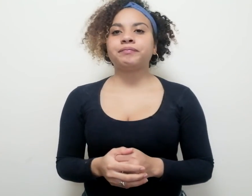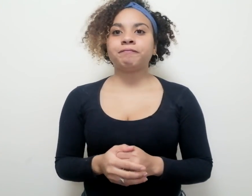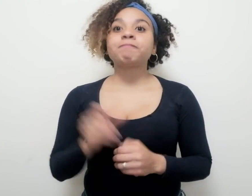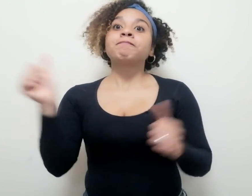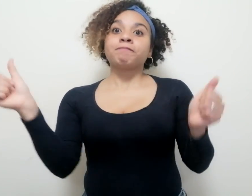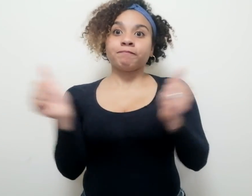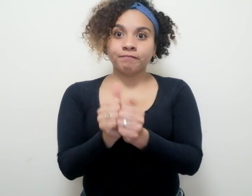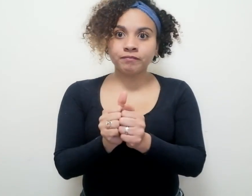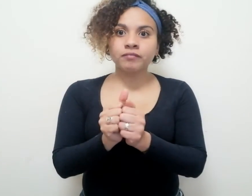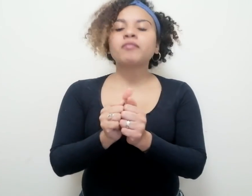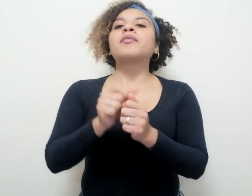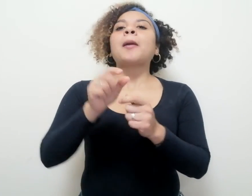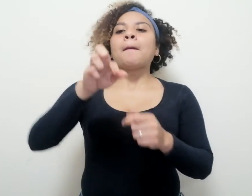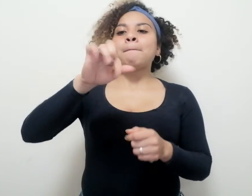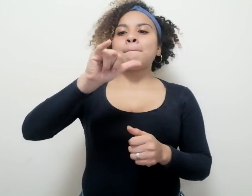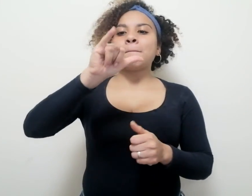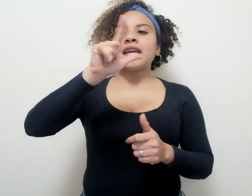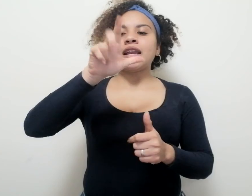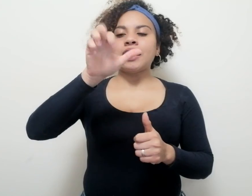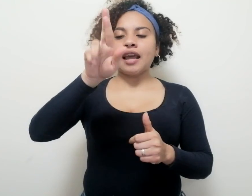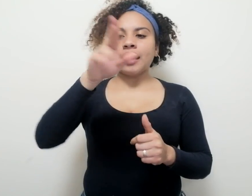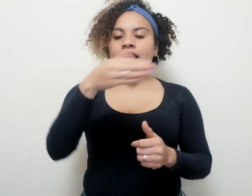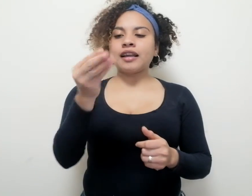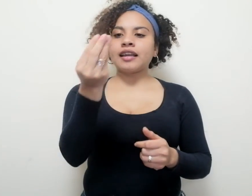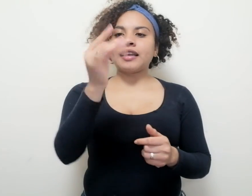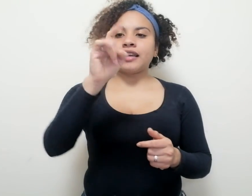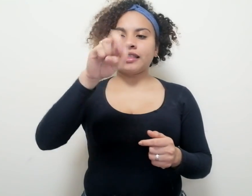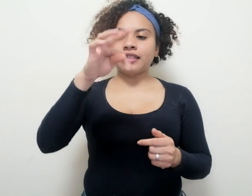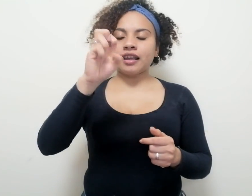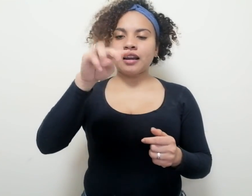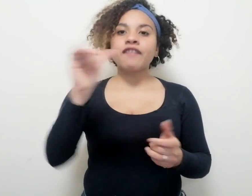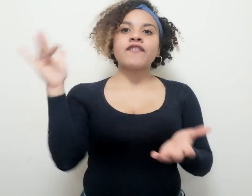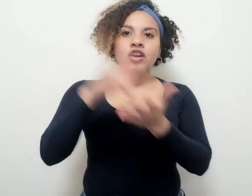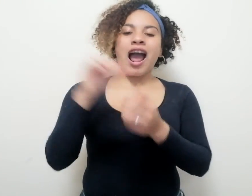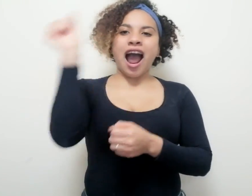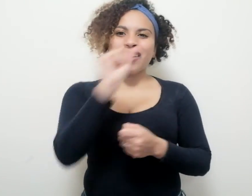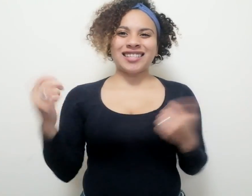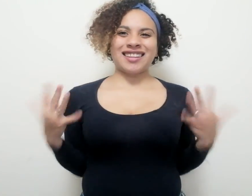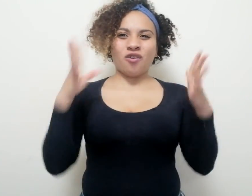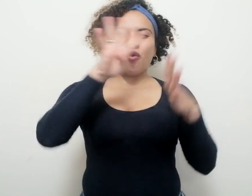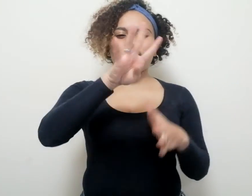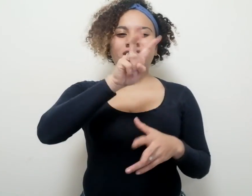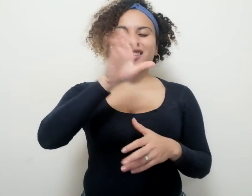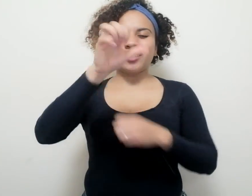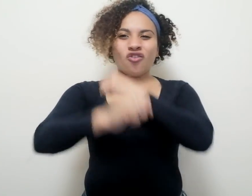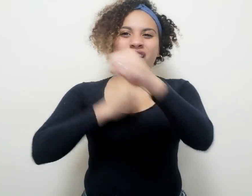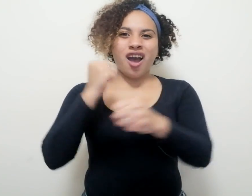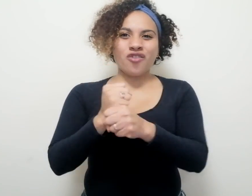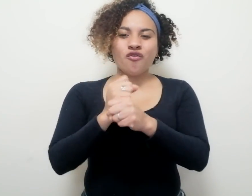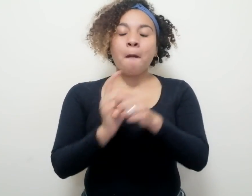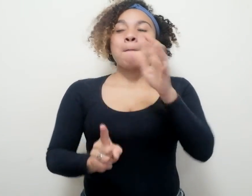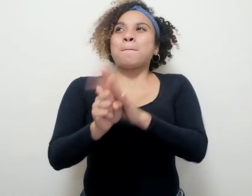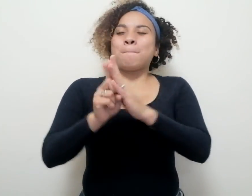Acompañados por Pilar Quintana, vino en agosto para la celebración de los 475 años de fundación de Bogotá.